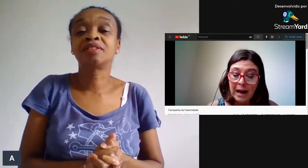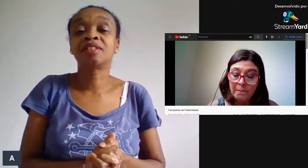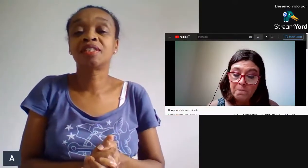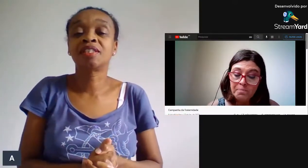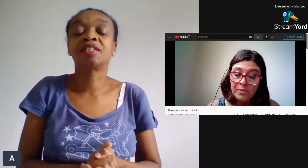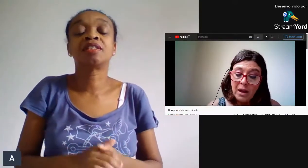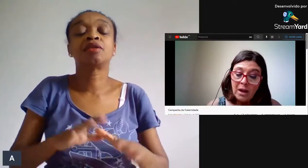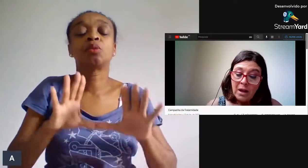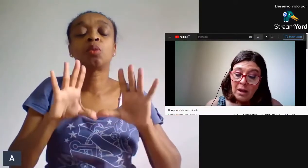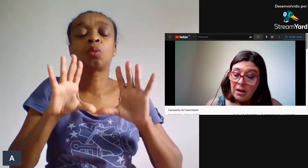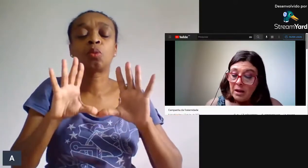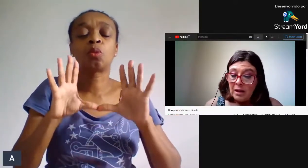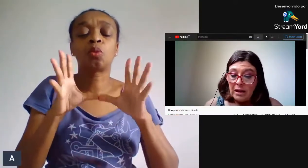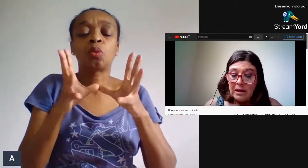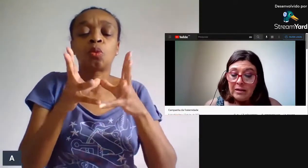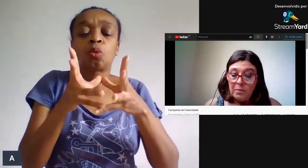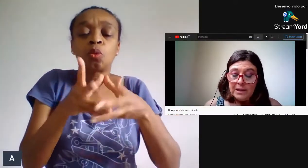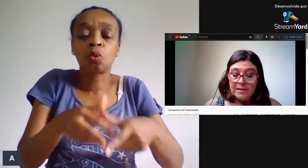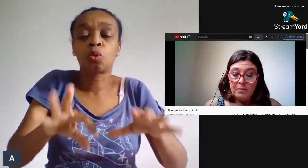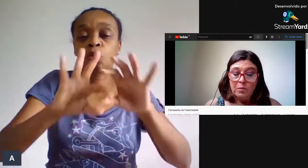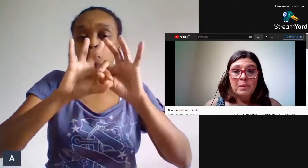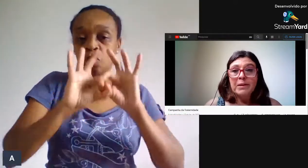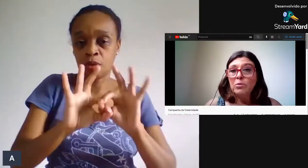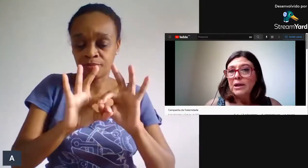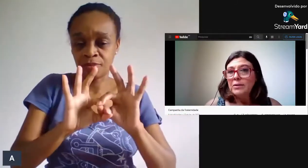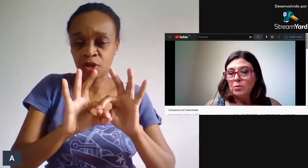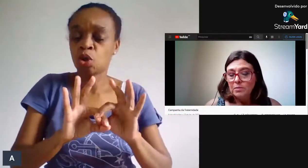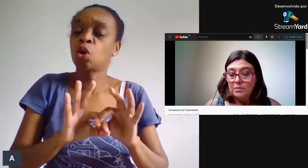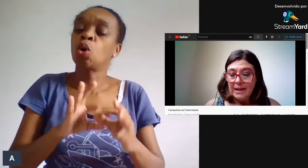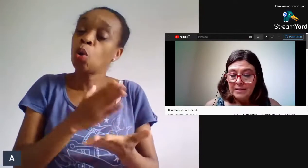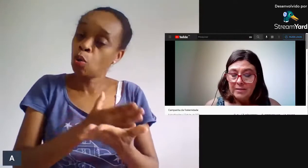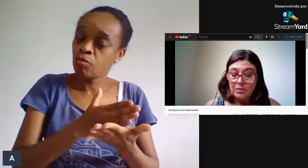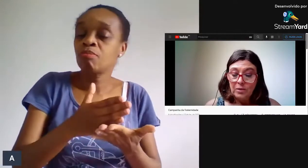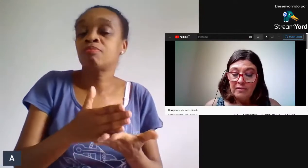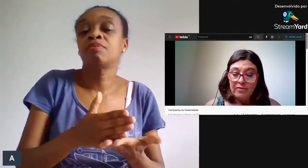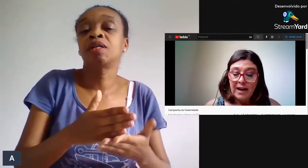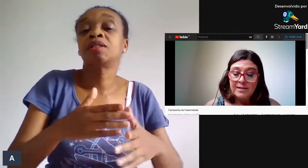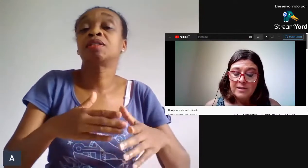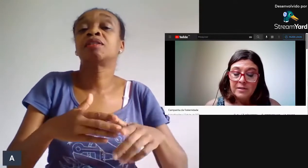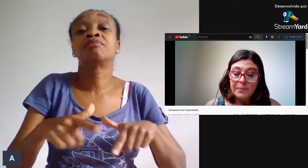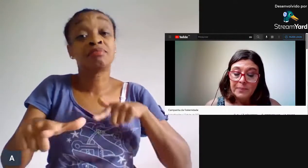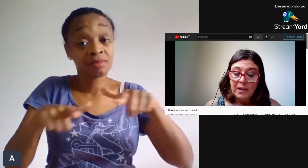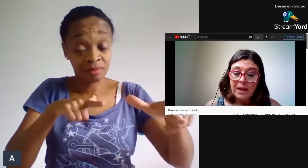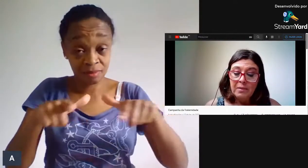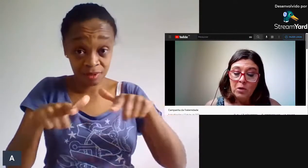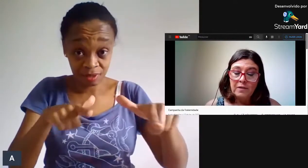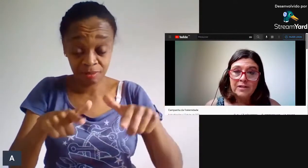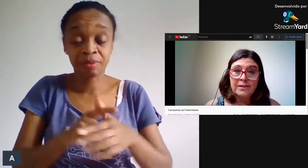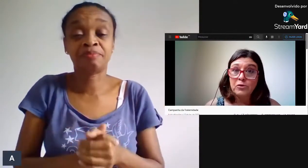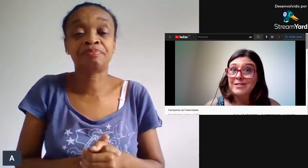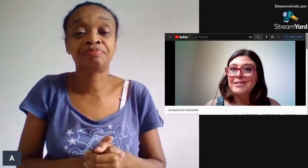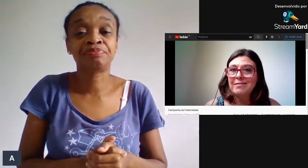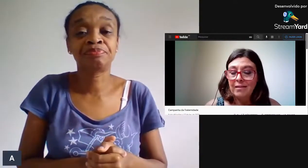a trabalhar. Então, por exemplo, o primeiro ano dessa segunda fase,